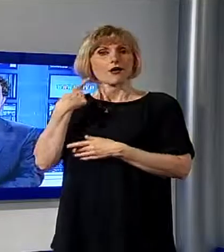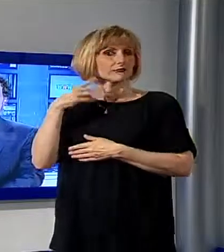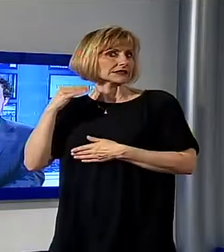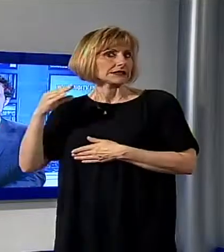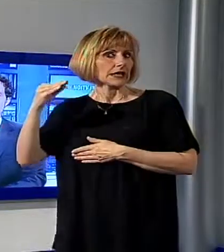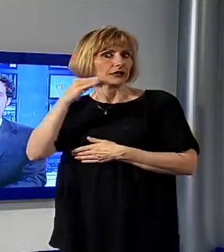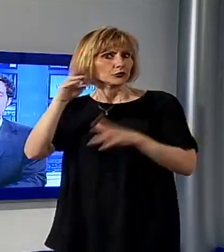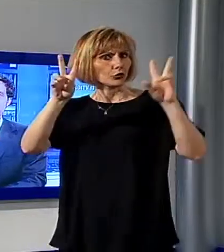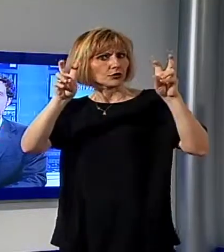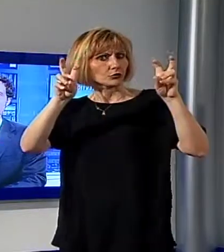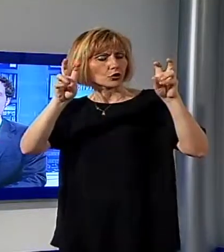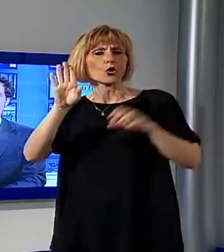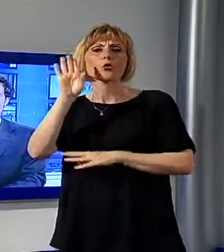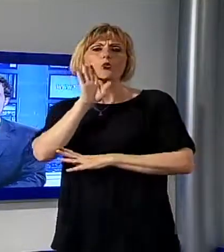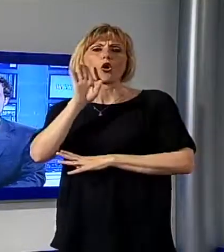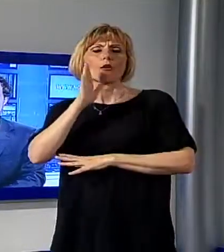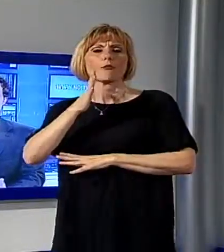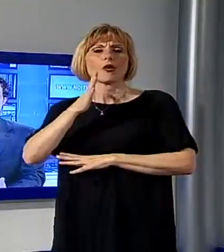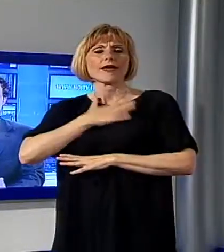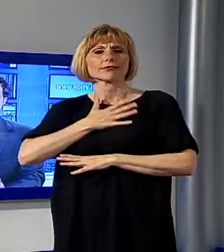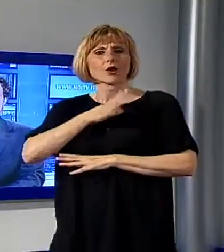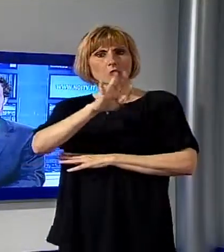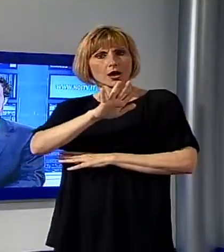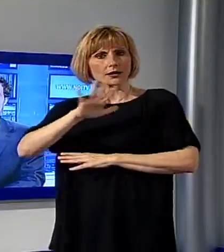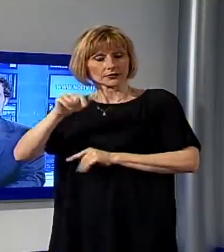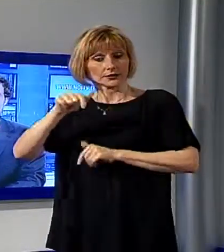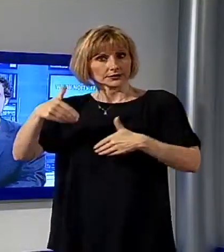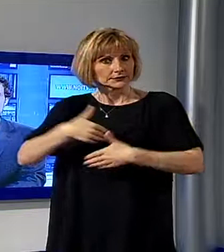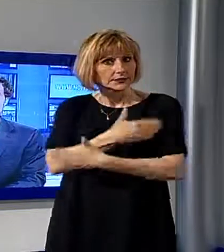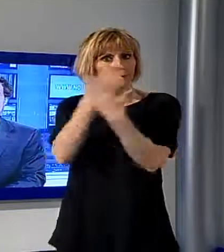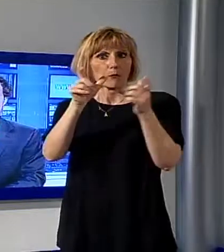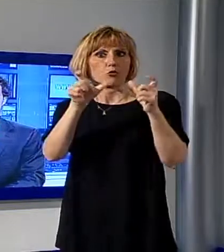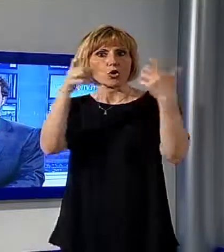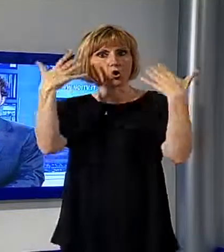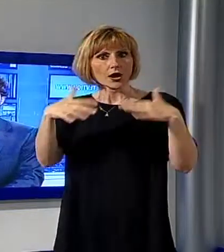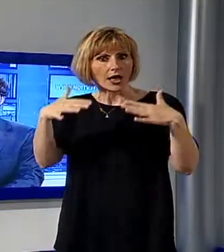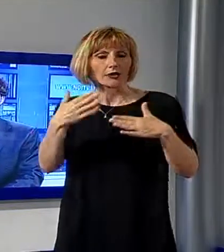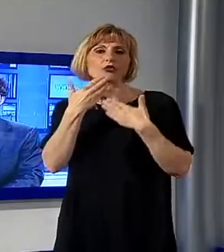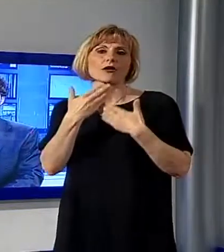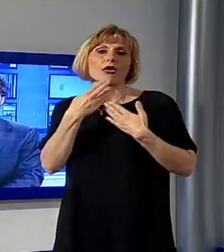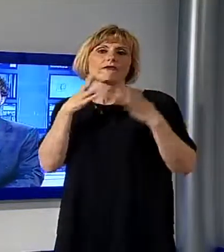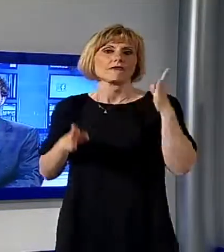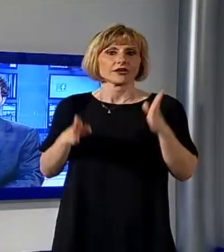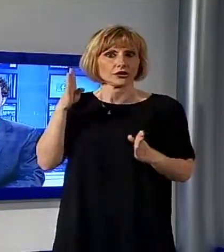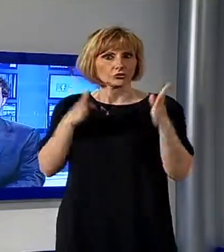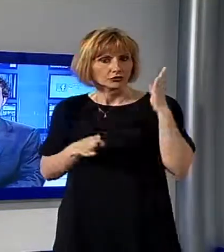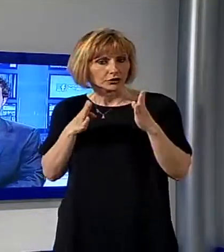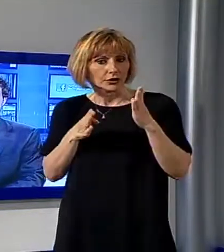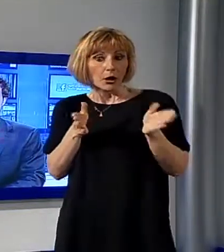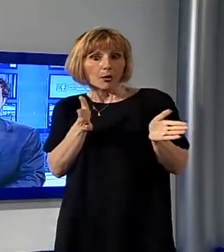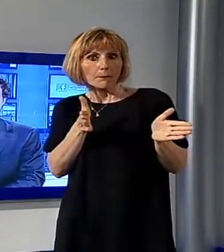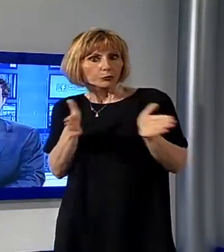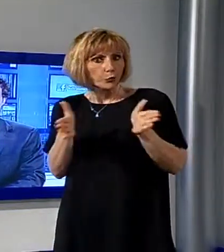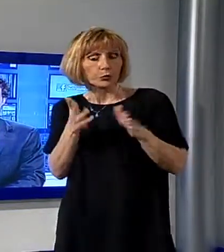sentito nei titoli, un uomo di 45 anni che questa mattina è stato fermato dalla Polizia Municipale mentre stava entrando